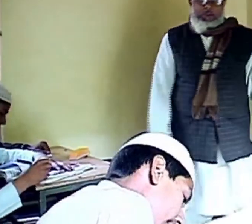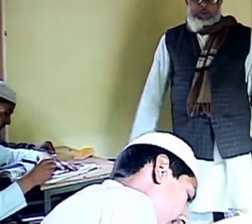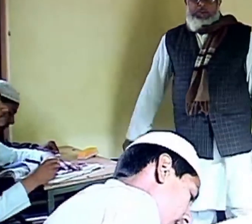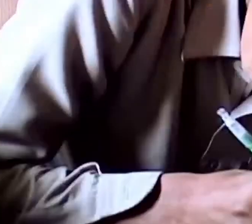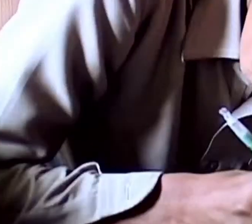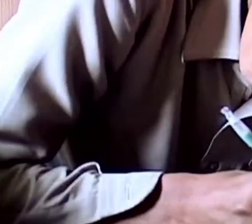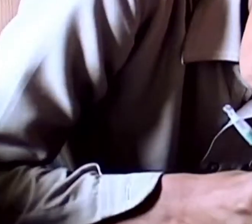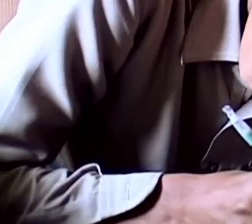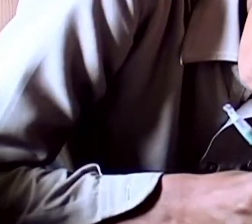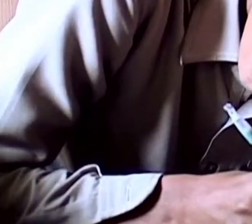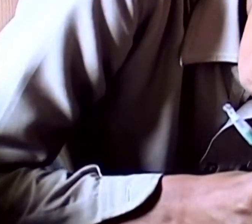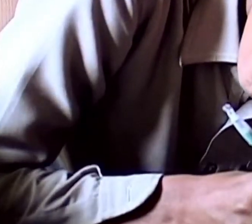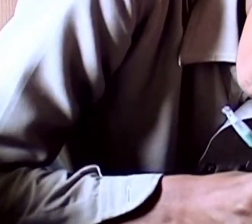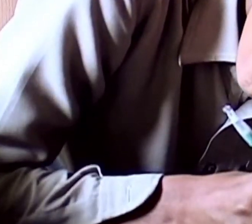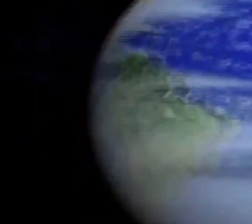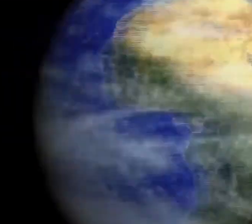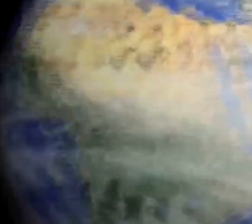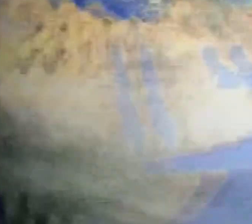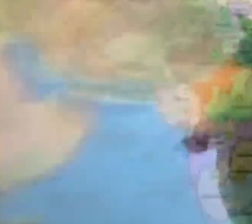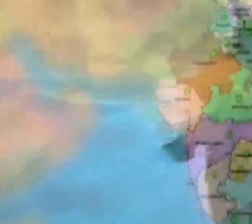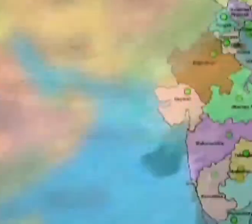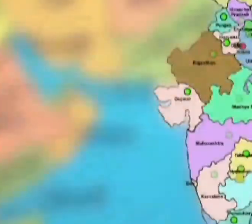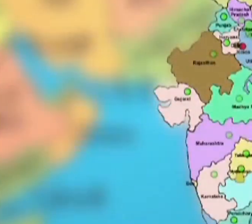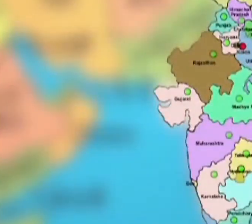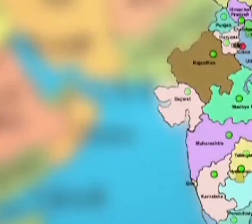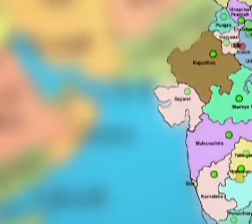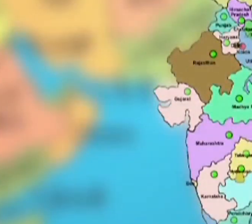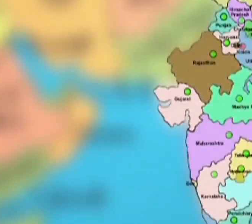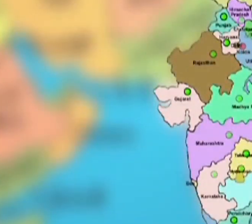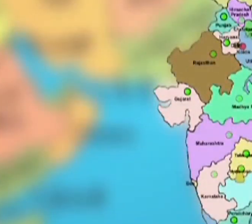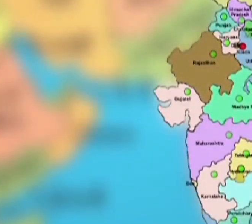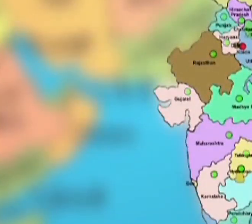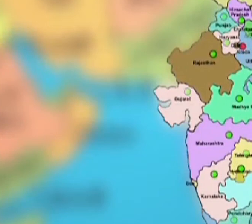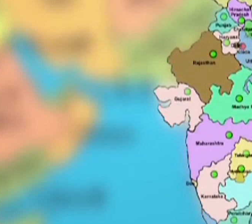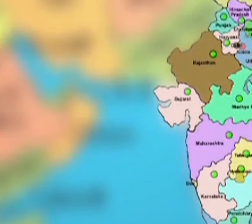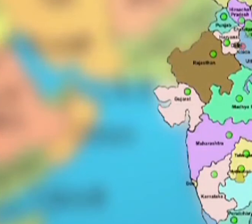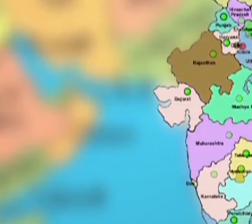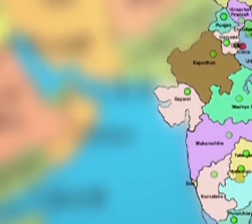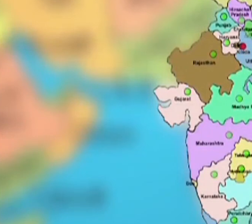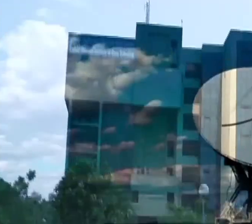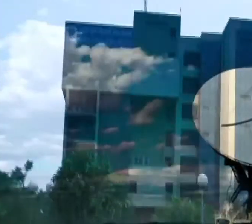फिर दुनिया में इसके केंद्र बहुत